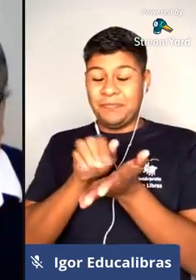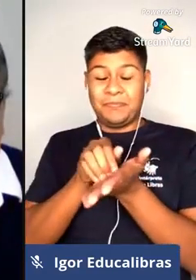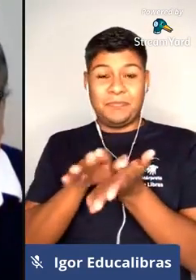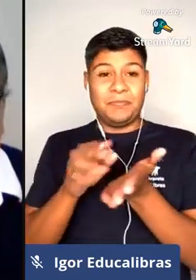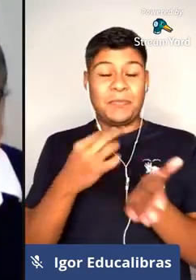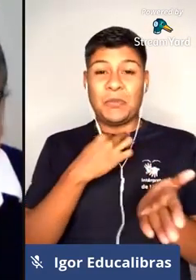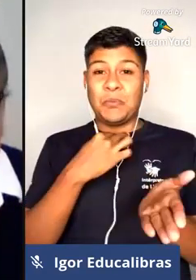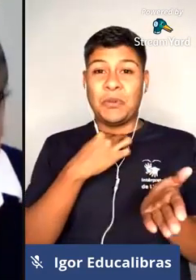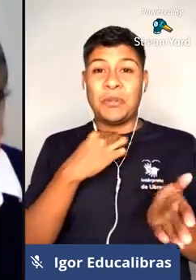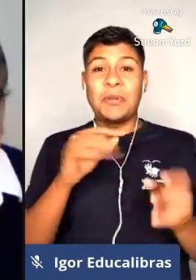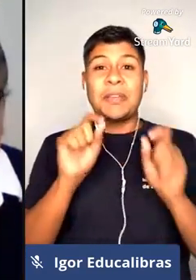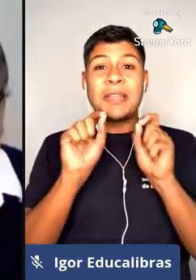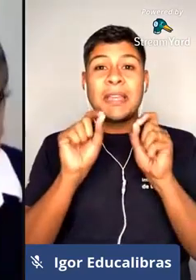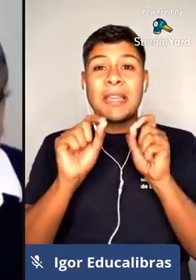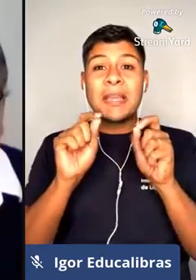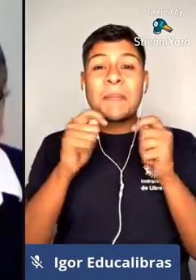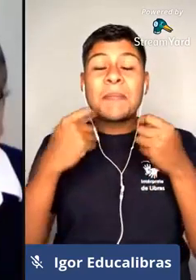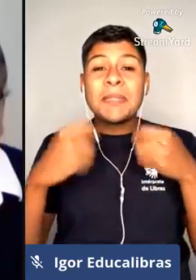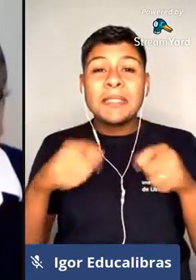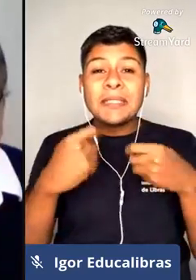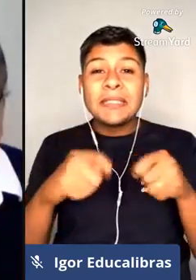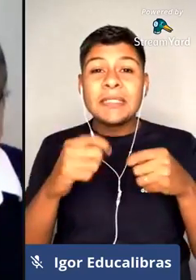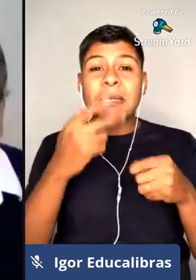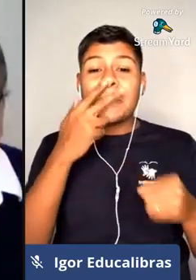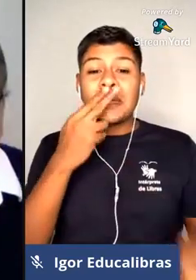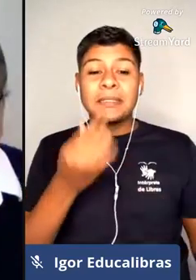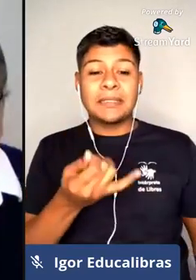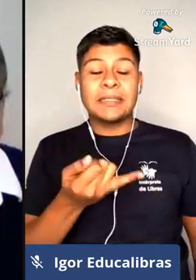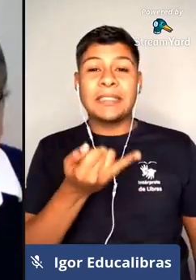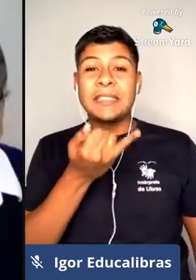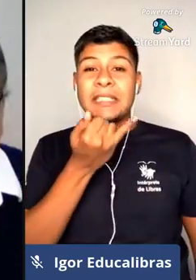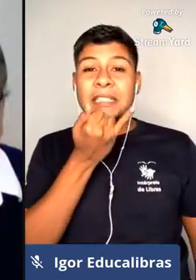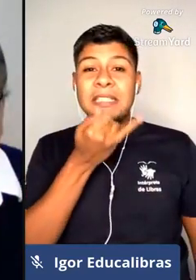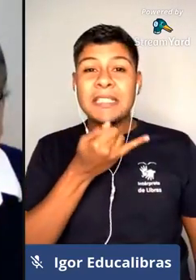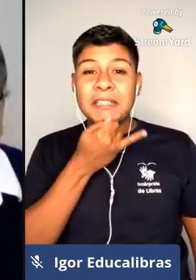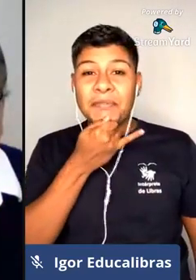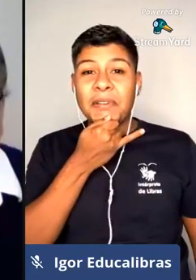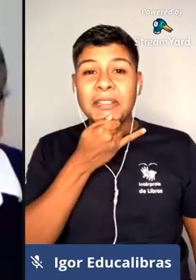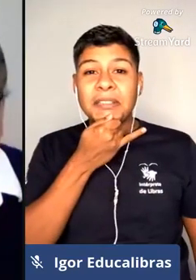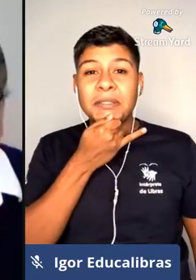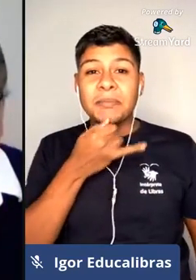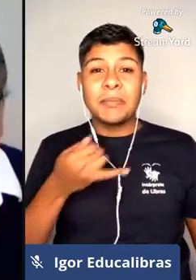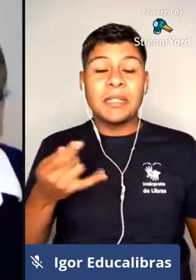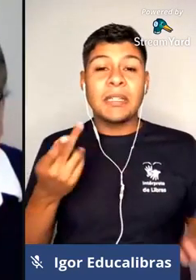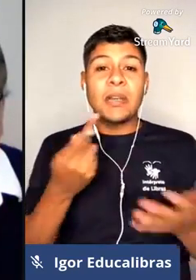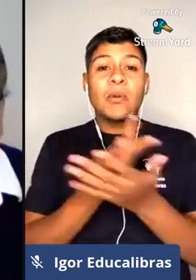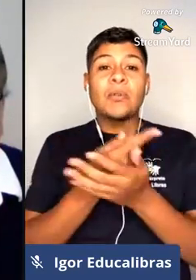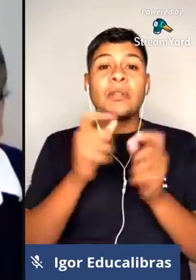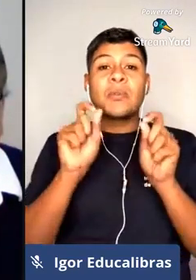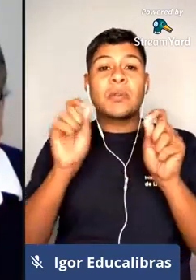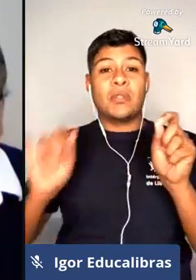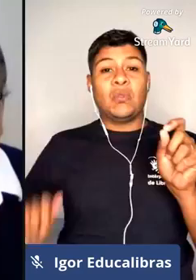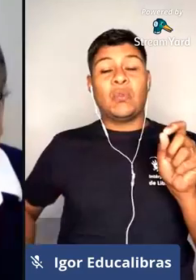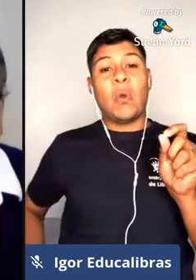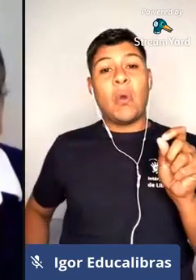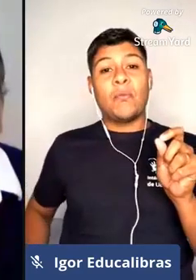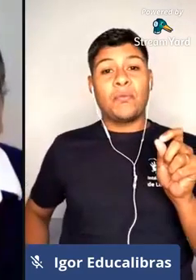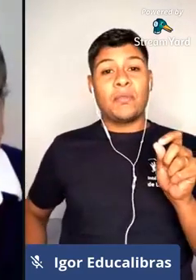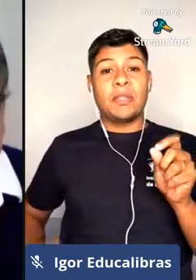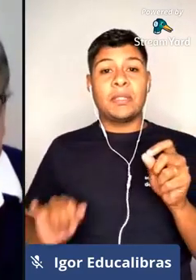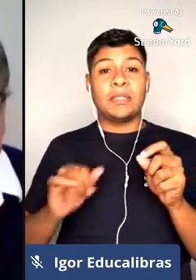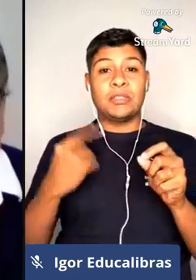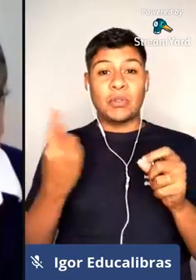Quem mais precisa, infelizmente, nessas ocasiões, é quem mais sofre. Então, a gente precisa estar